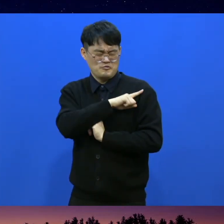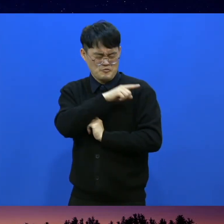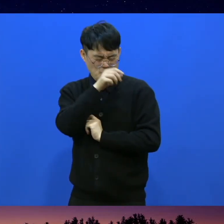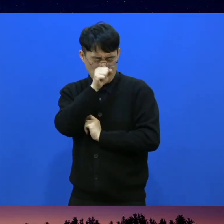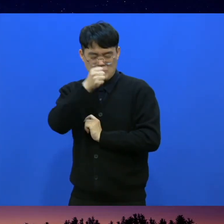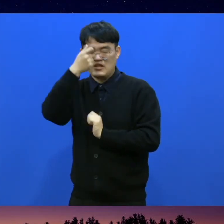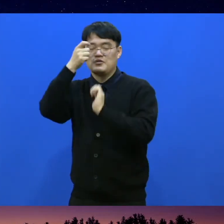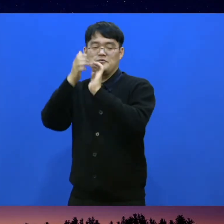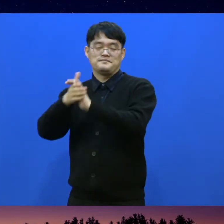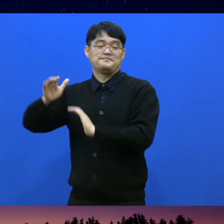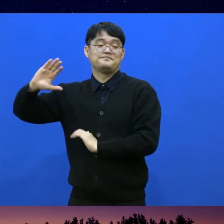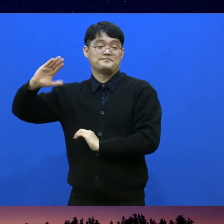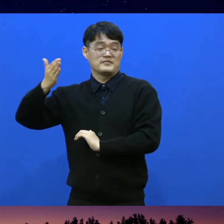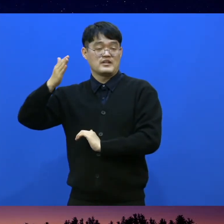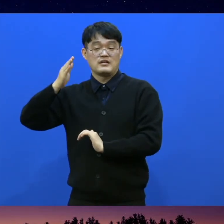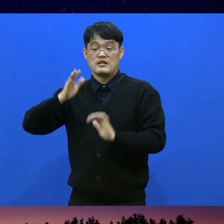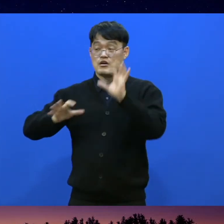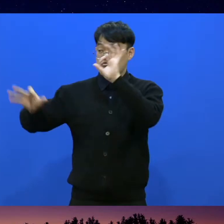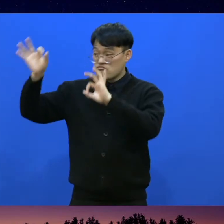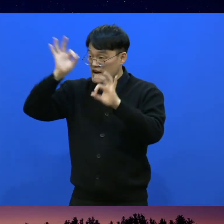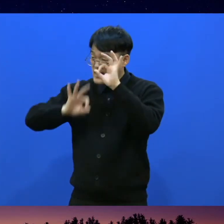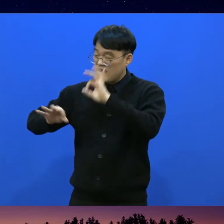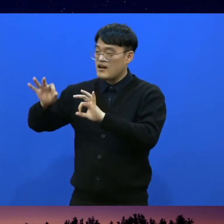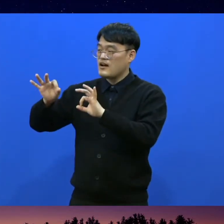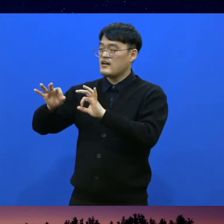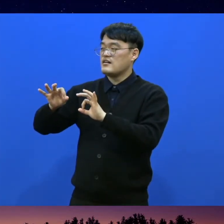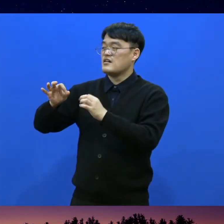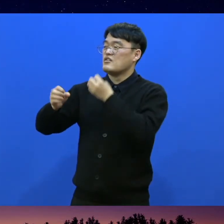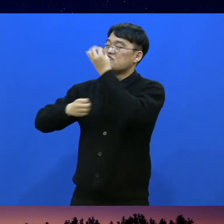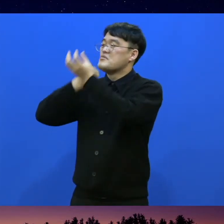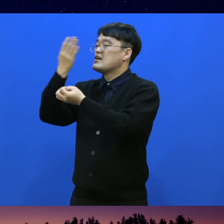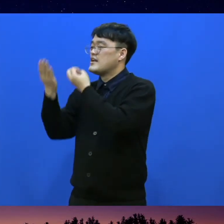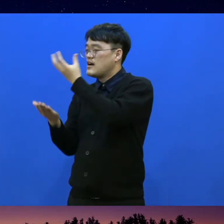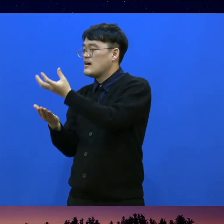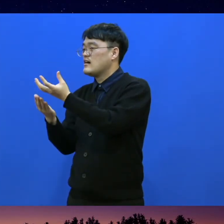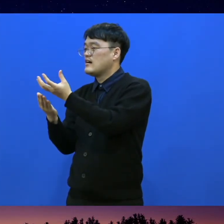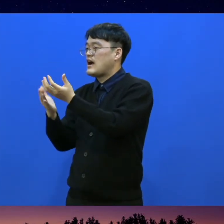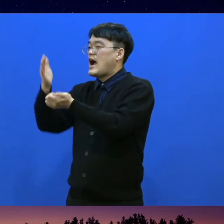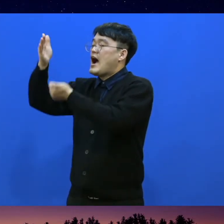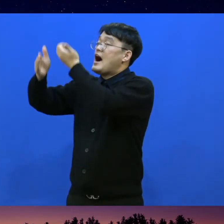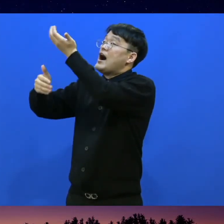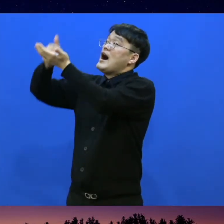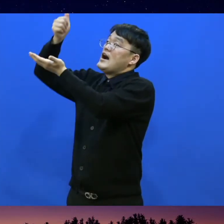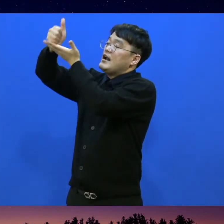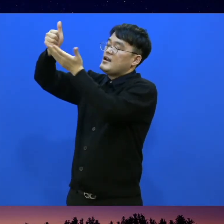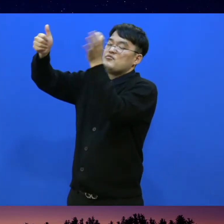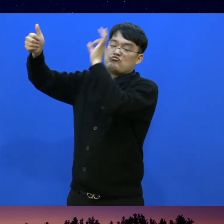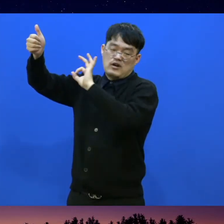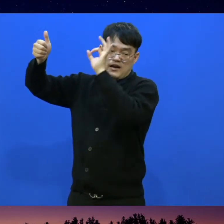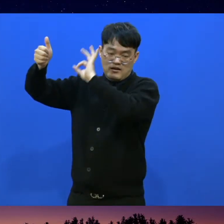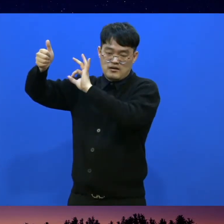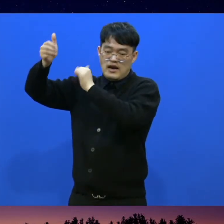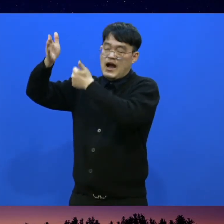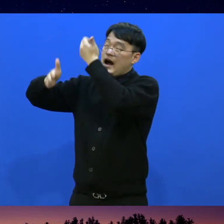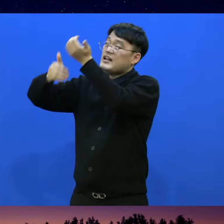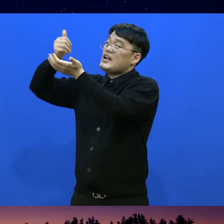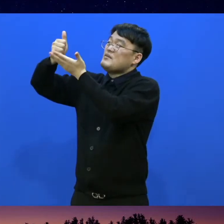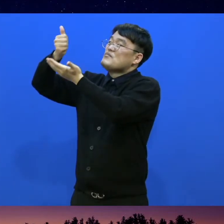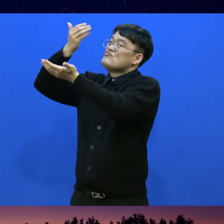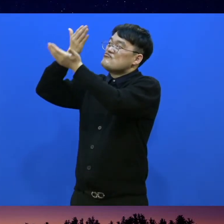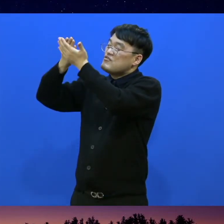것입니다. 그래서 구하라. 뭘 구하라는 거예요? 그분을 구하라는 거예요. 하나님을 구하시기를